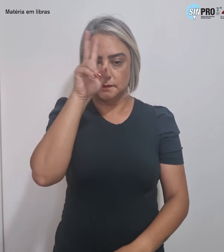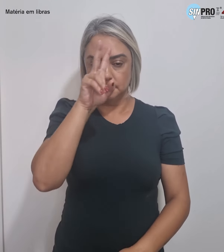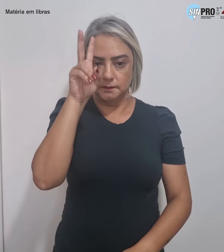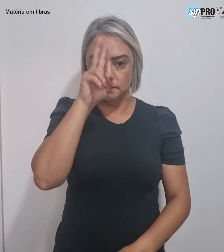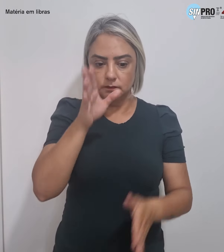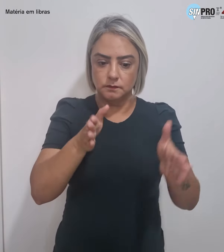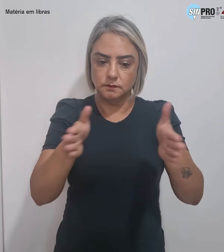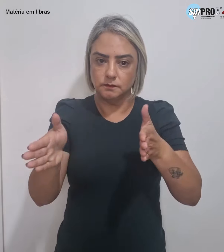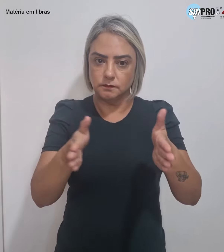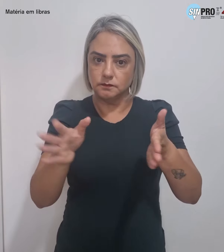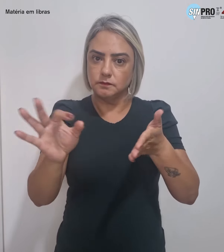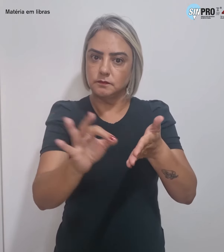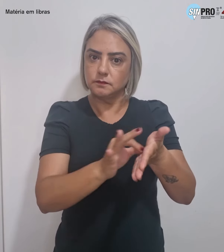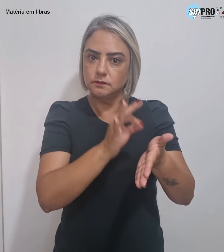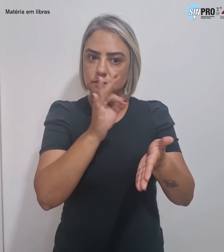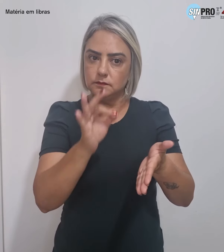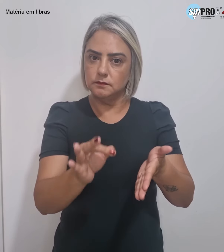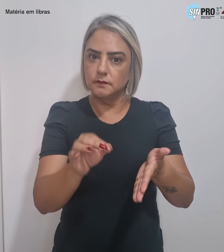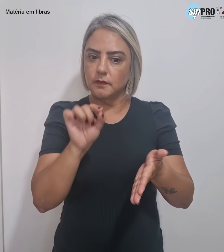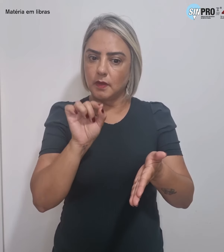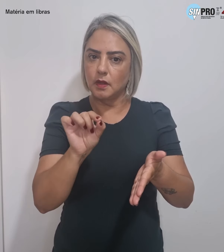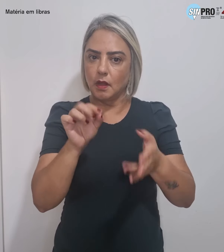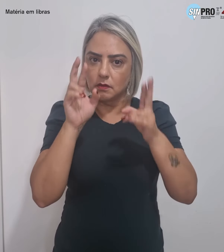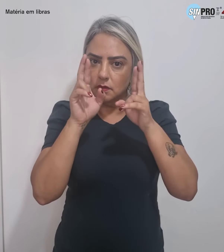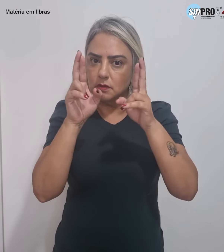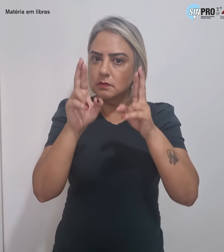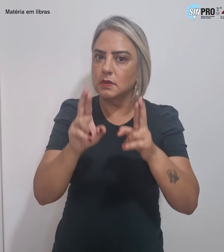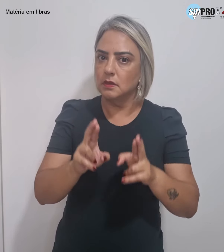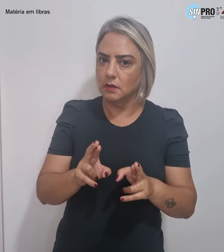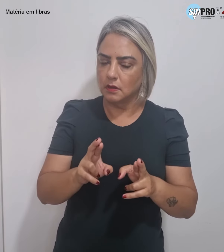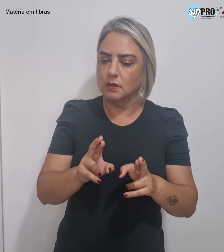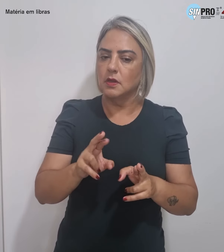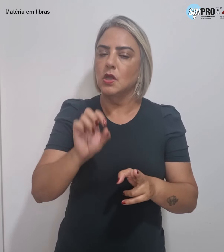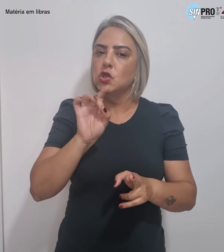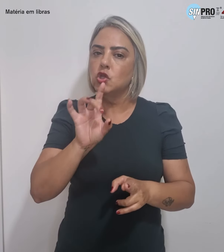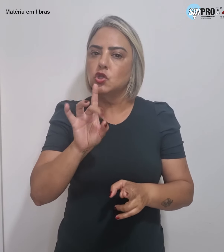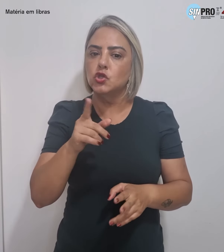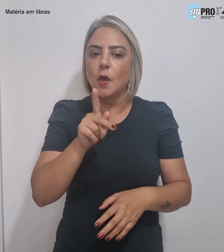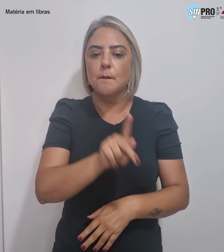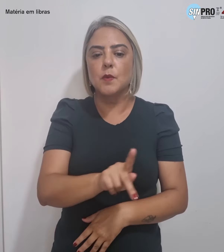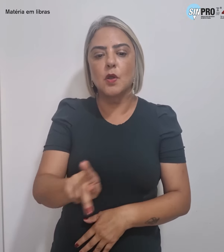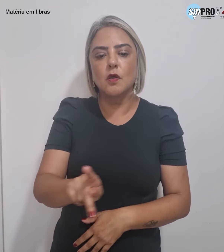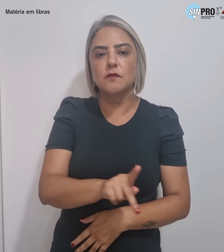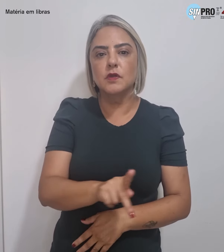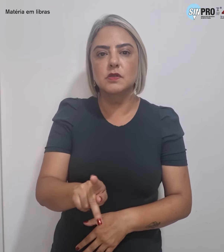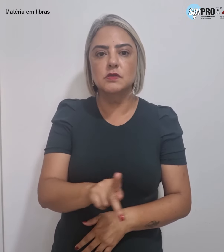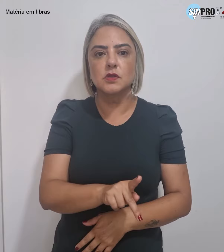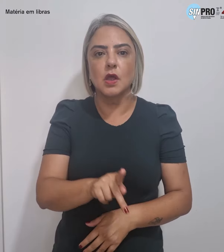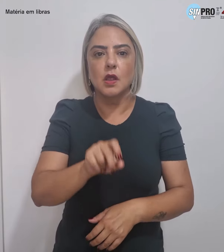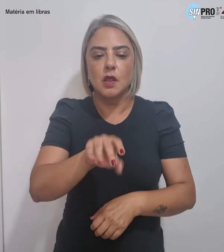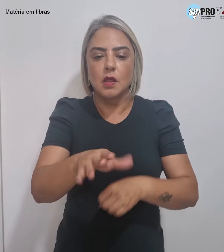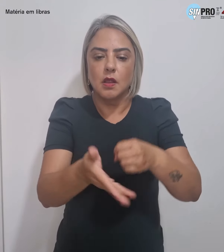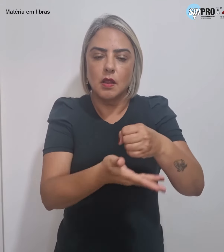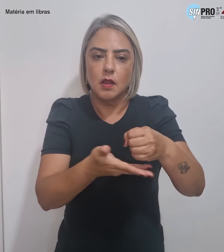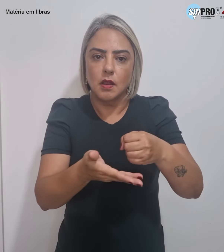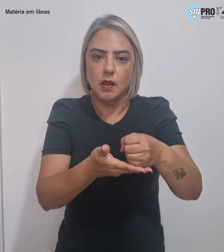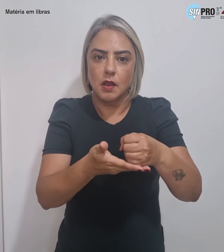prazos para inscrição devem ser respeitados e que somente professores de educação básica com carga horária de